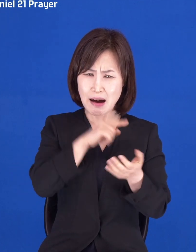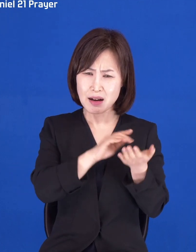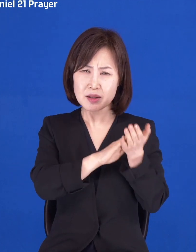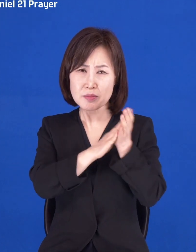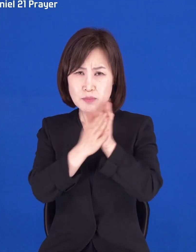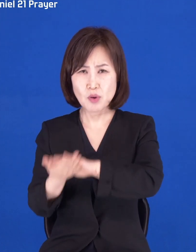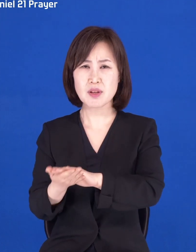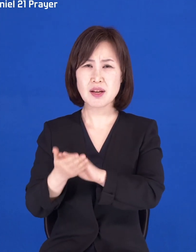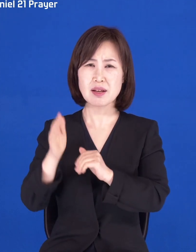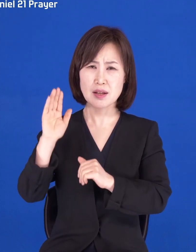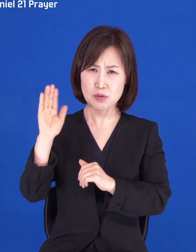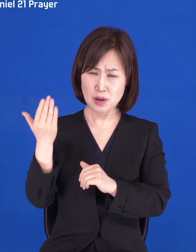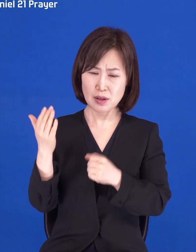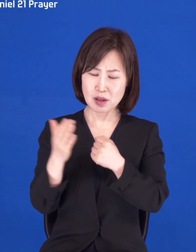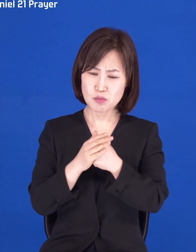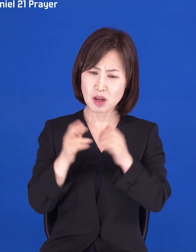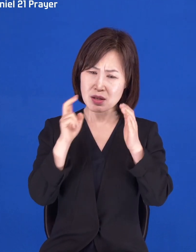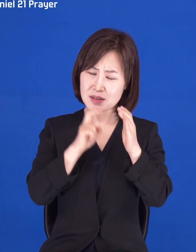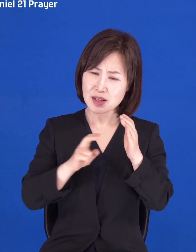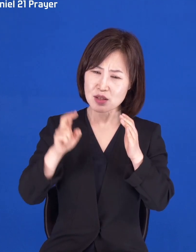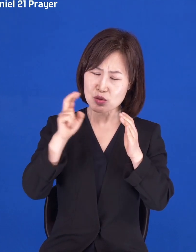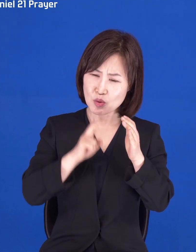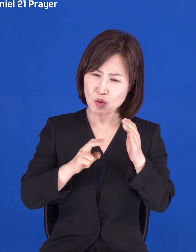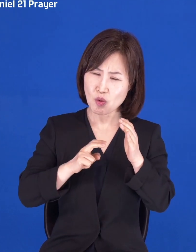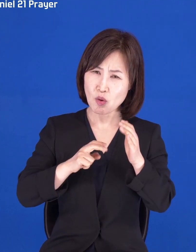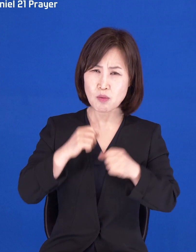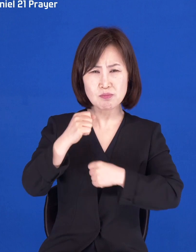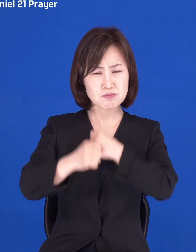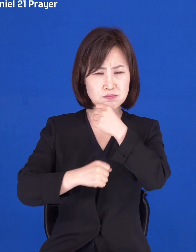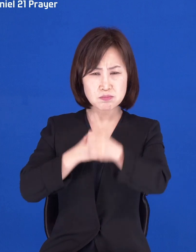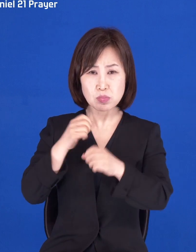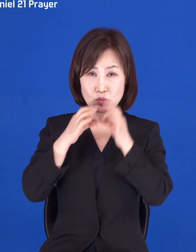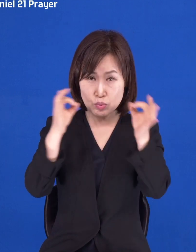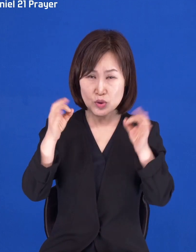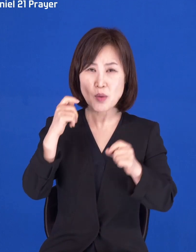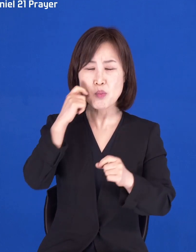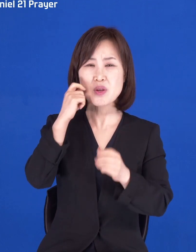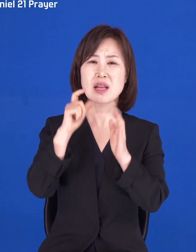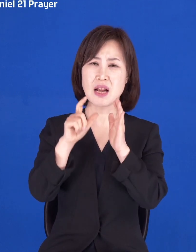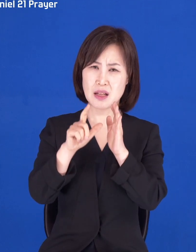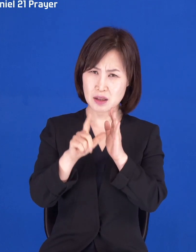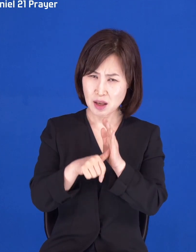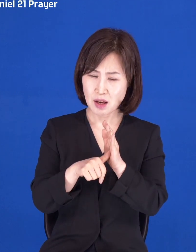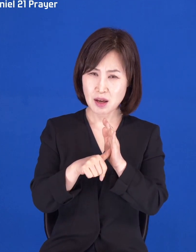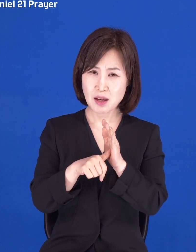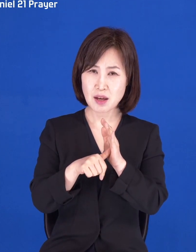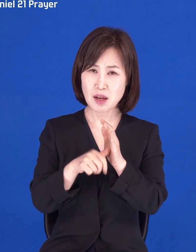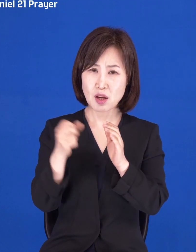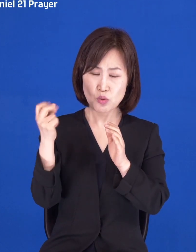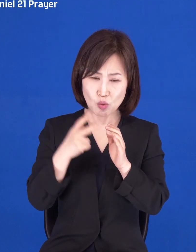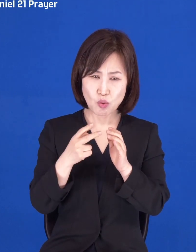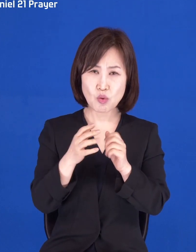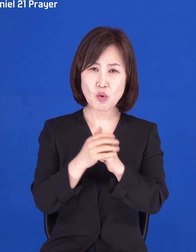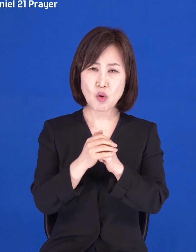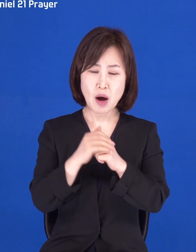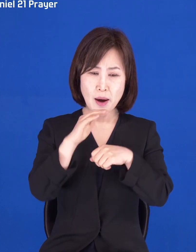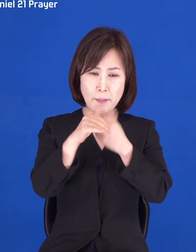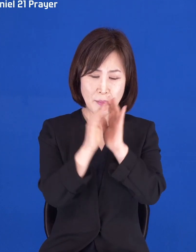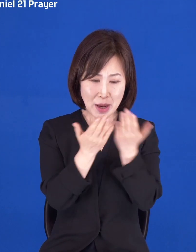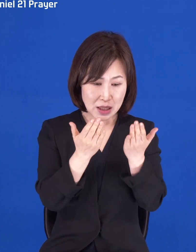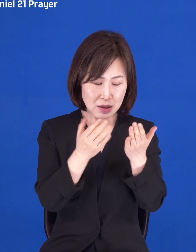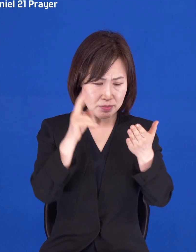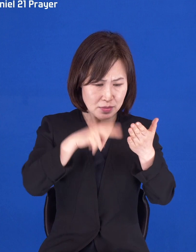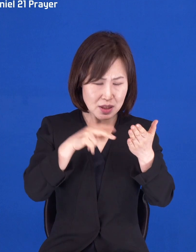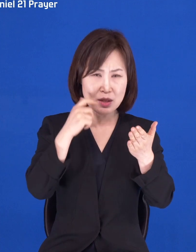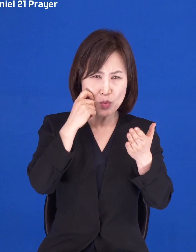험악해져서 찬송가를 부르고 싶어도 부르지 못하고 말씀을 보고 싶어도 볼 수 없는